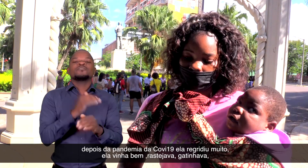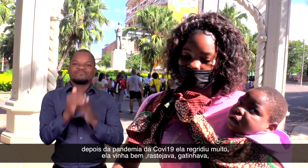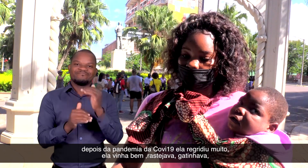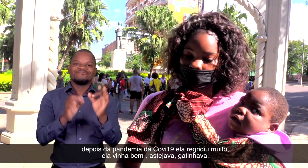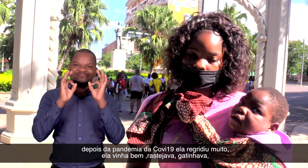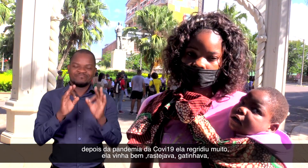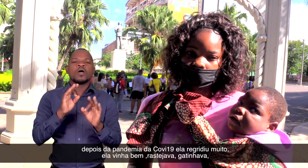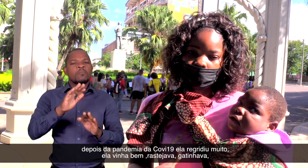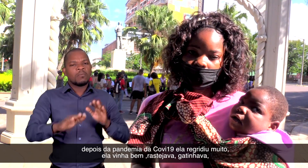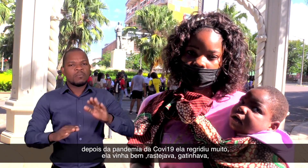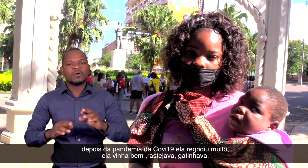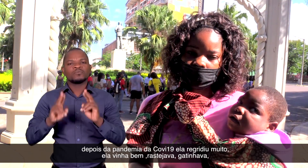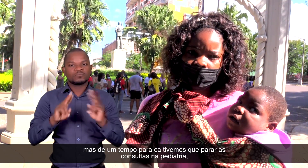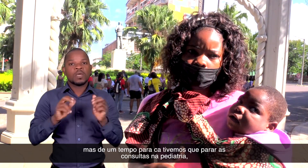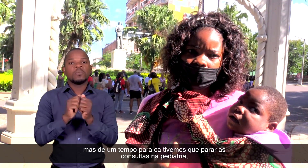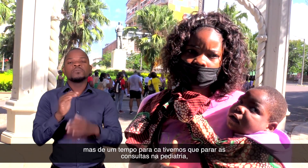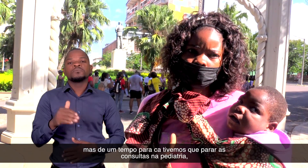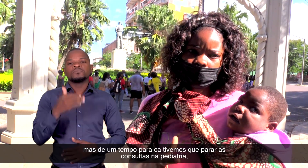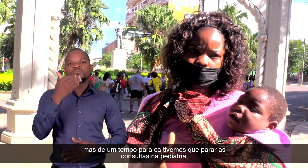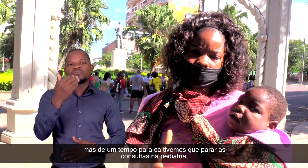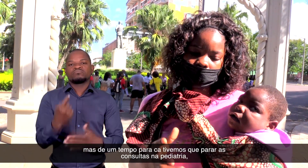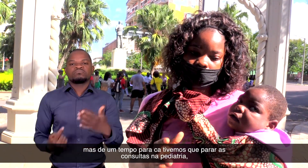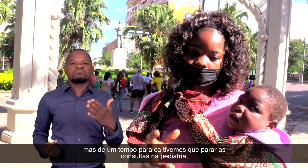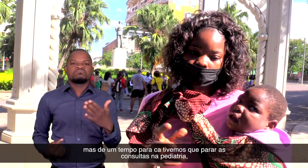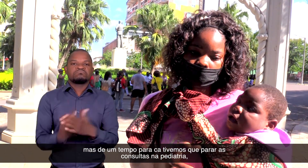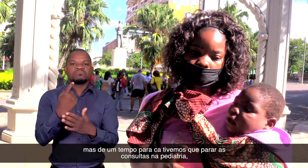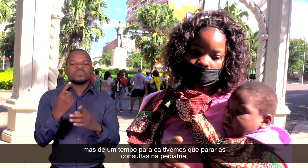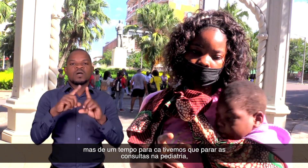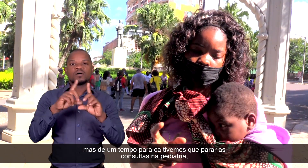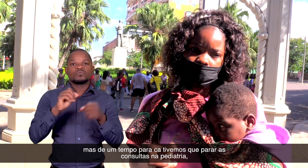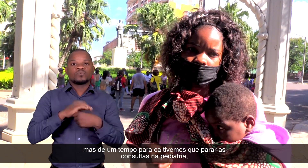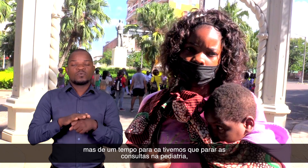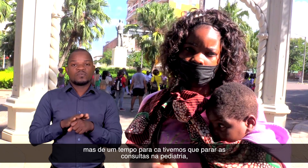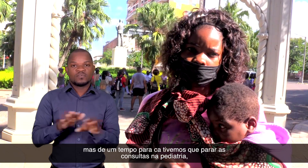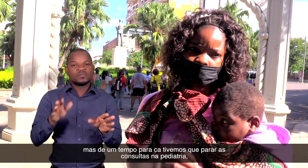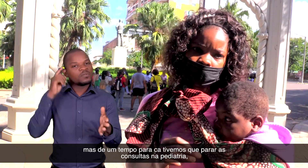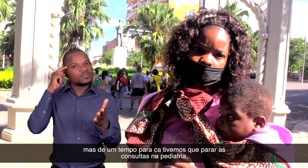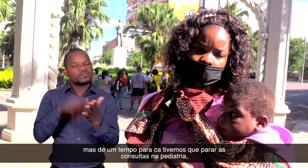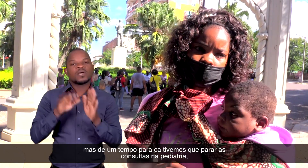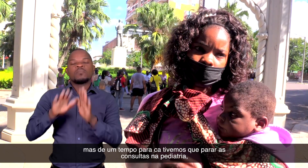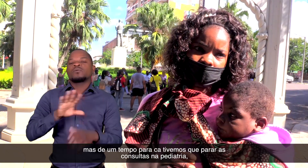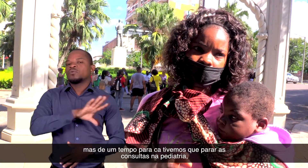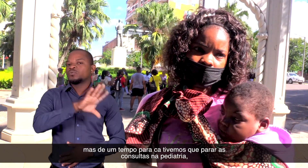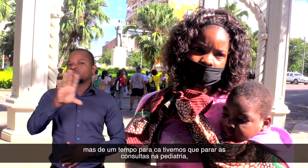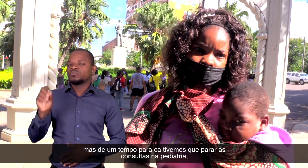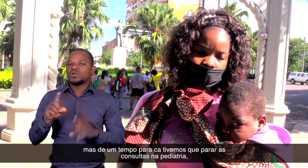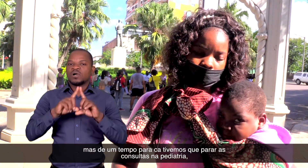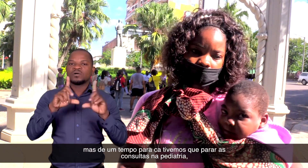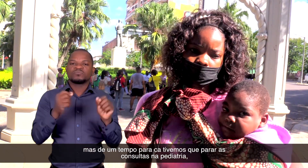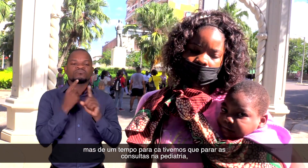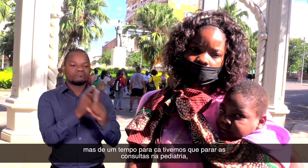gatinhava, rastejava, rebolava. Mas, de um tempo para cá, quando começou a Covid-19, tivemos que parar.